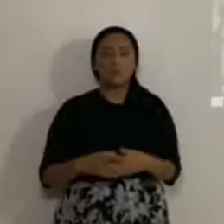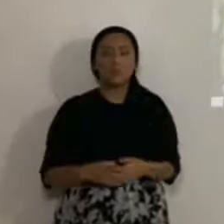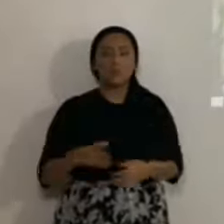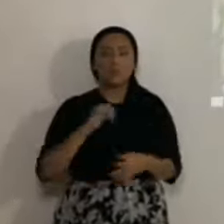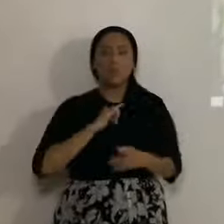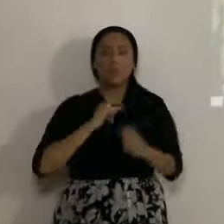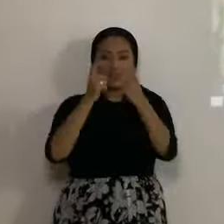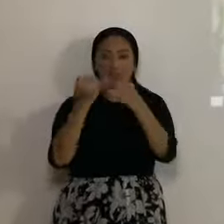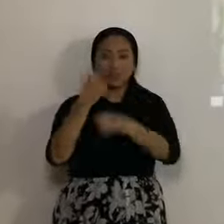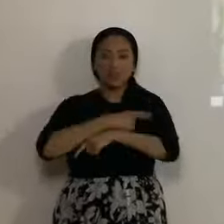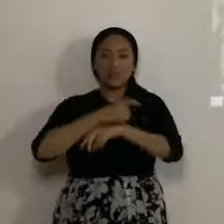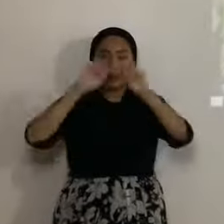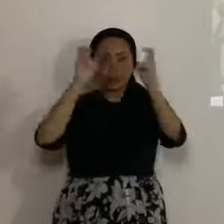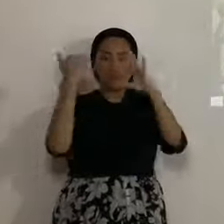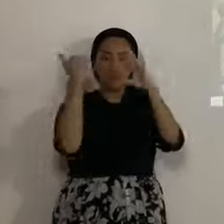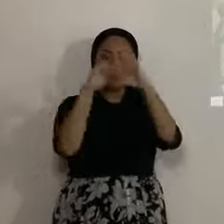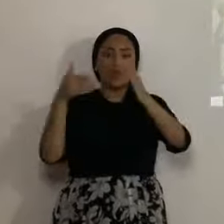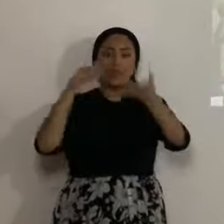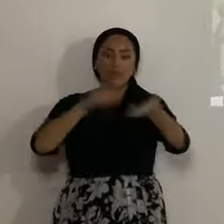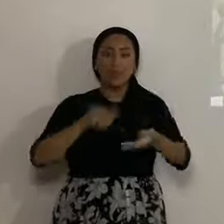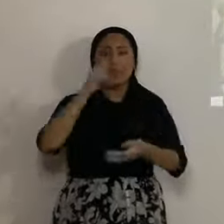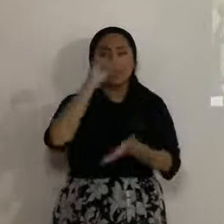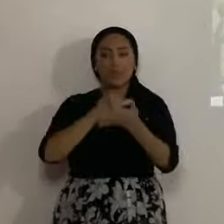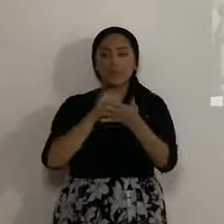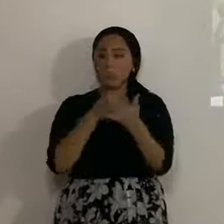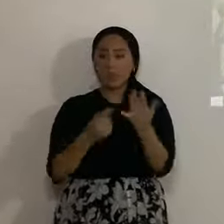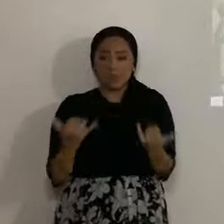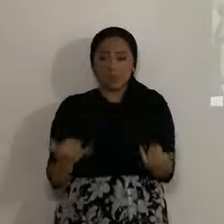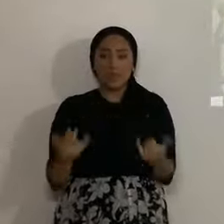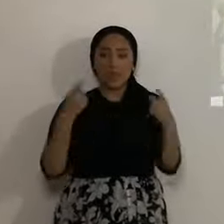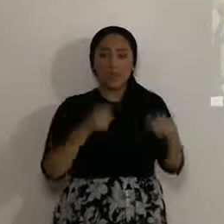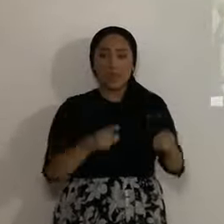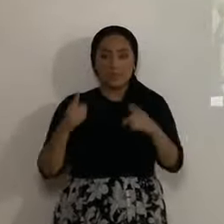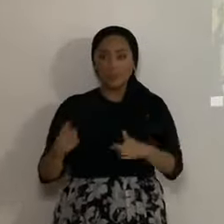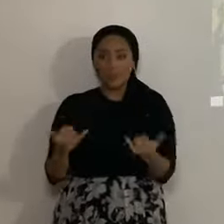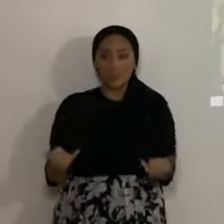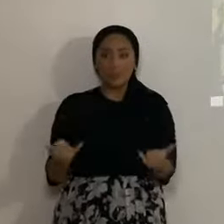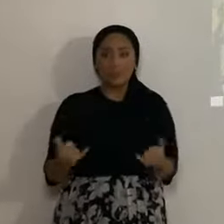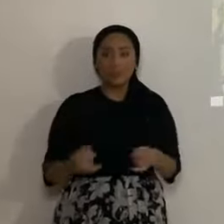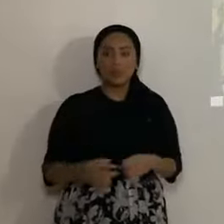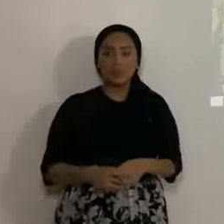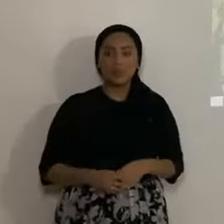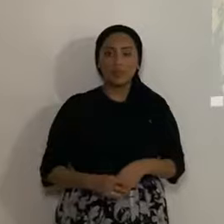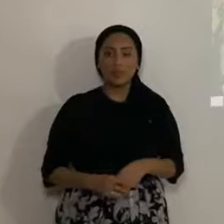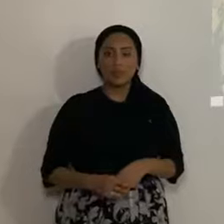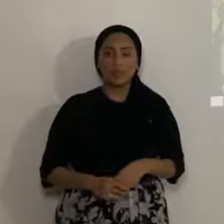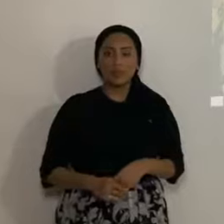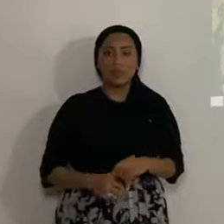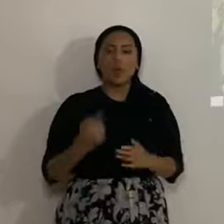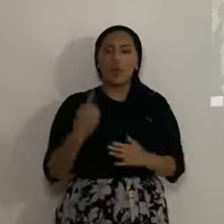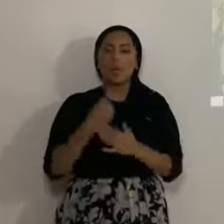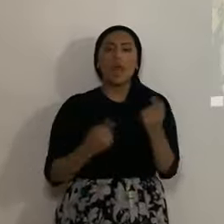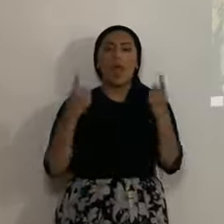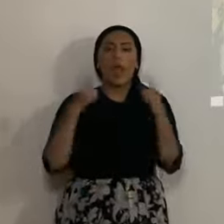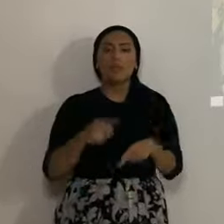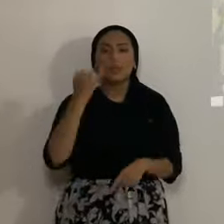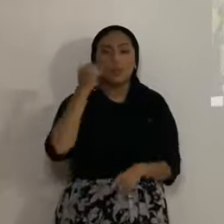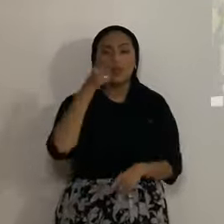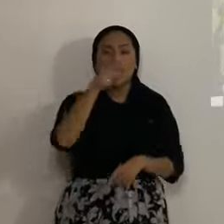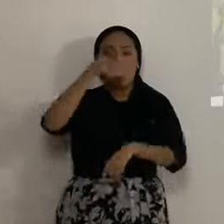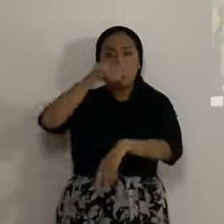estoy dando este tema a mensajeros de muerte porque es lo que está pasando ahorita mismo, hermanos. ¿Qué es lo que pasa si tú